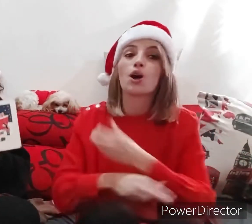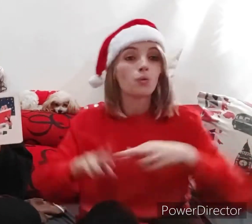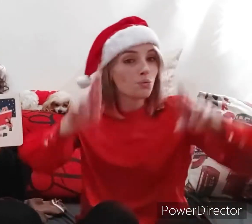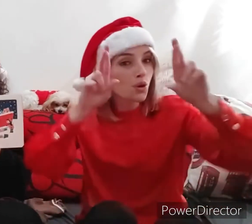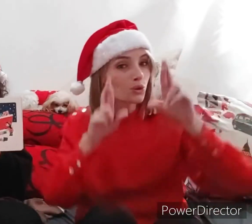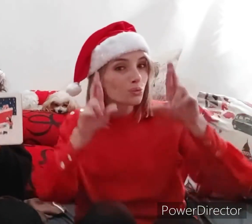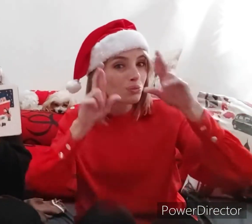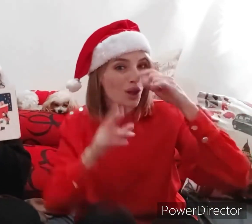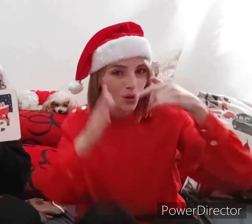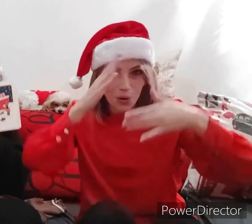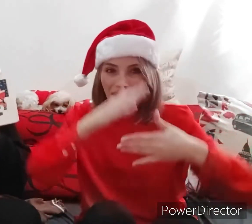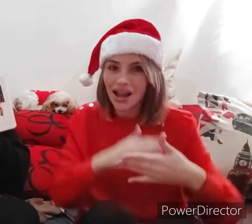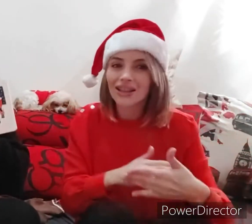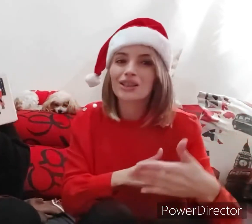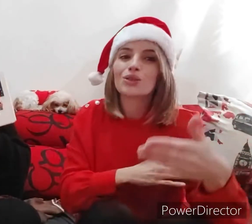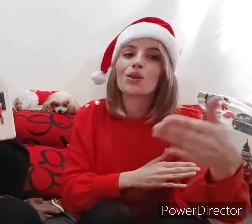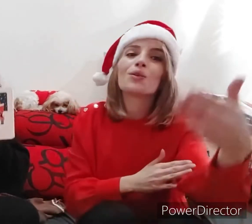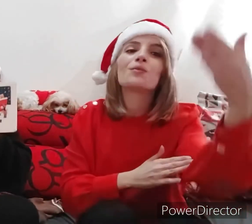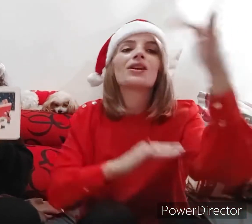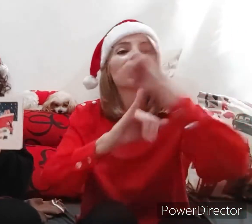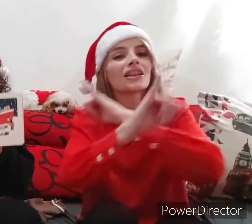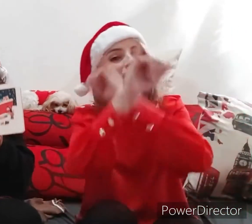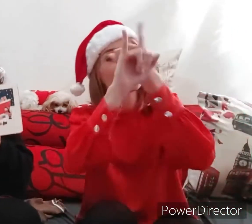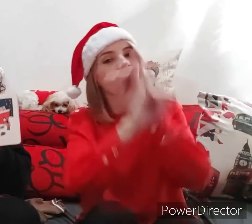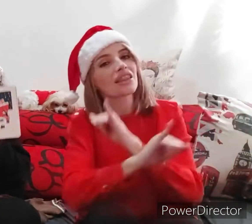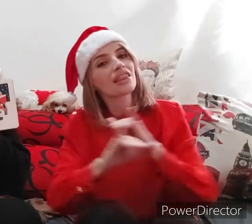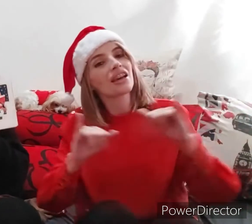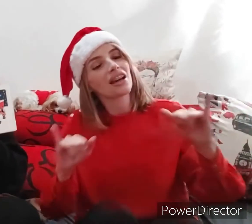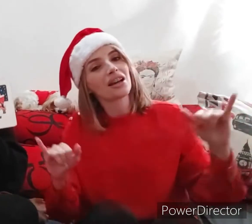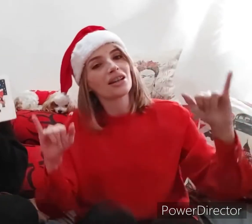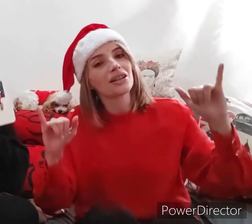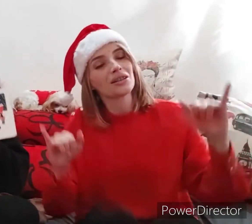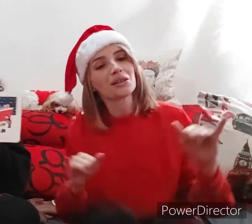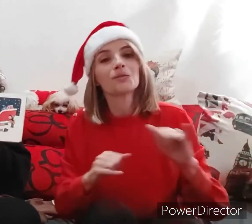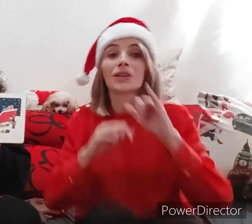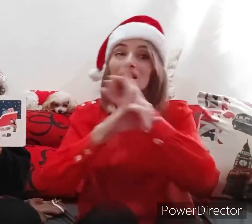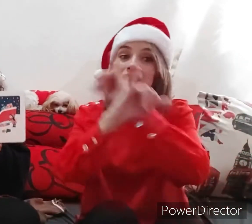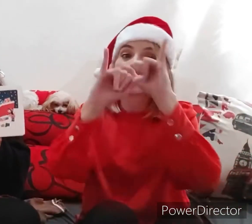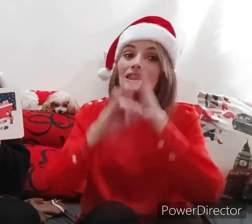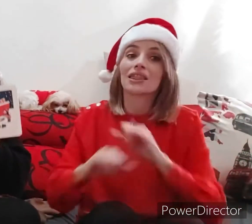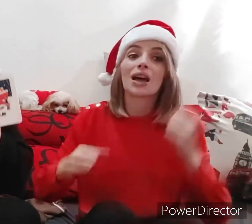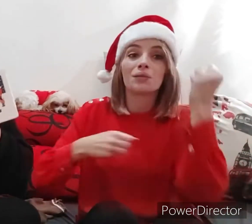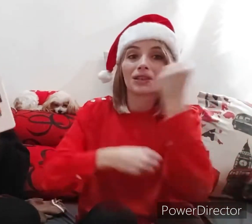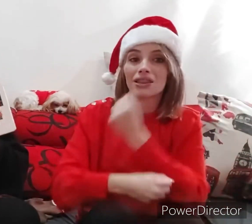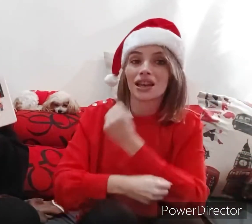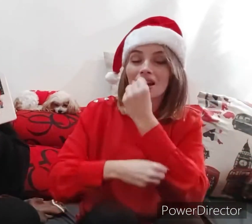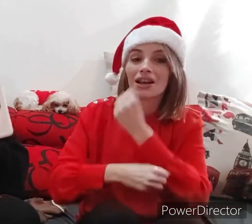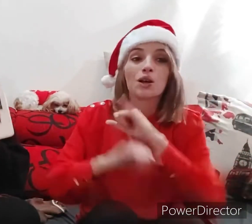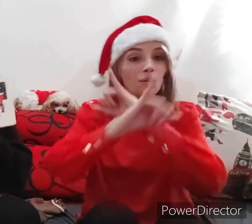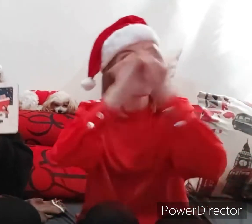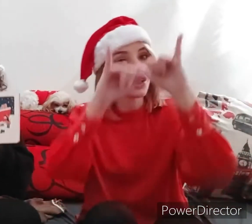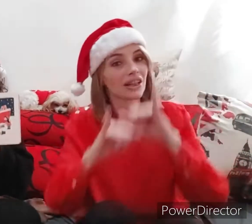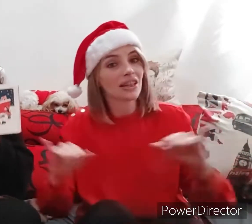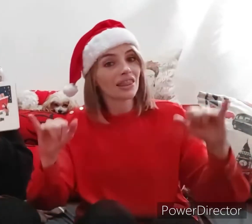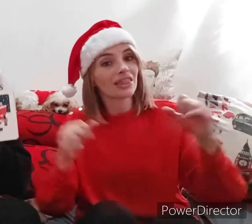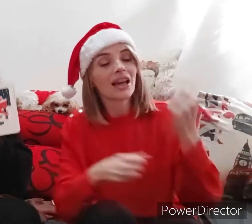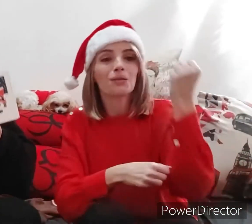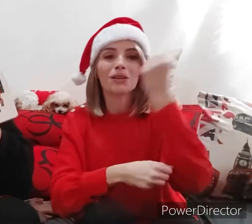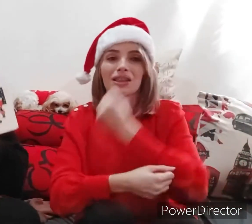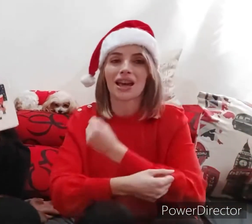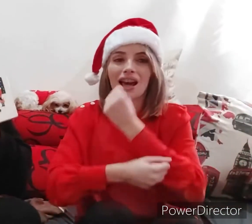Navidad! Próspero año y felicidad. Feliz Navidad,